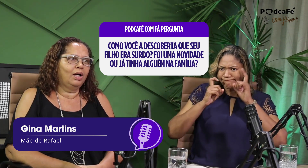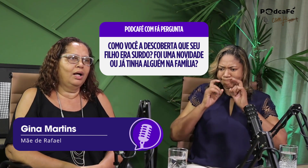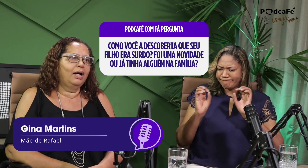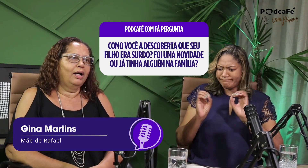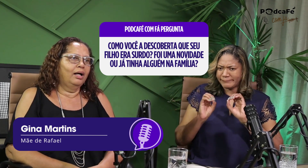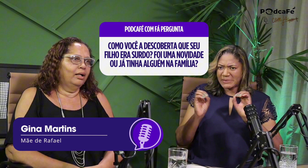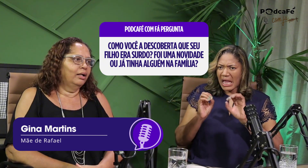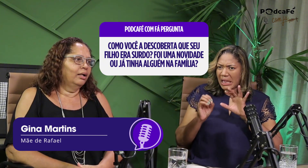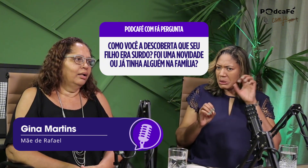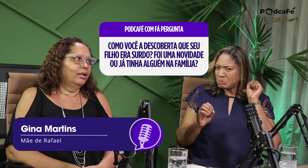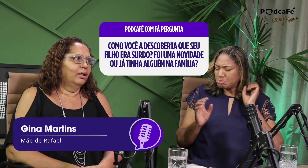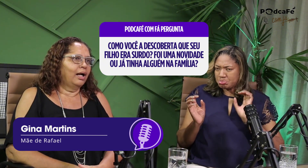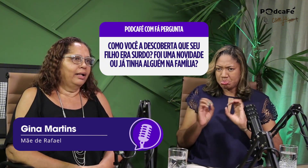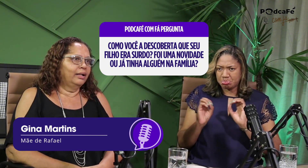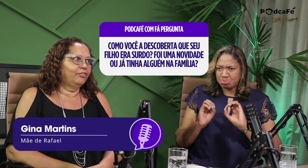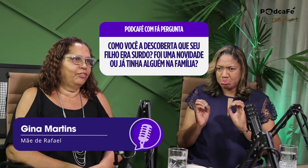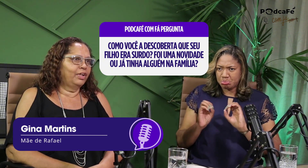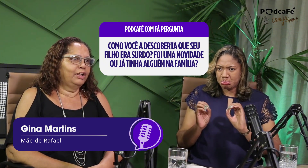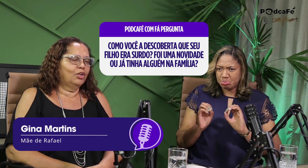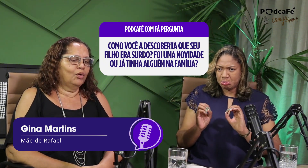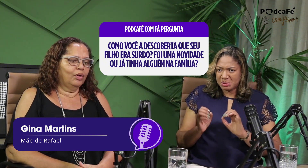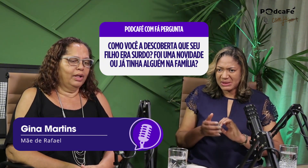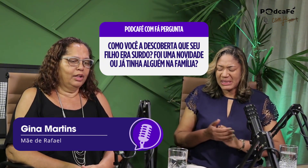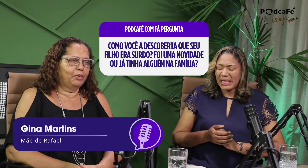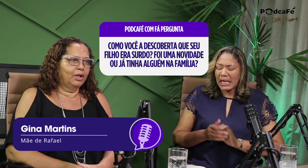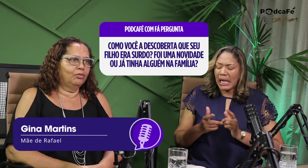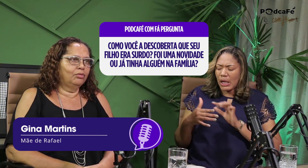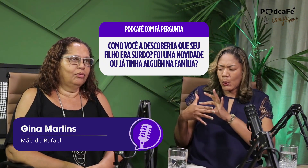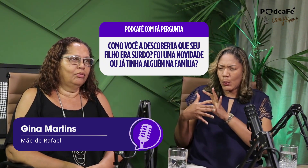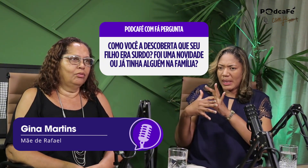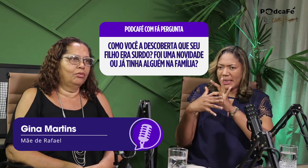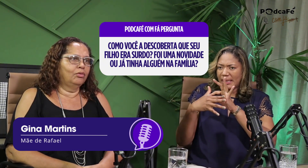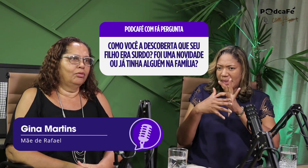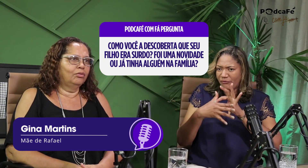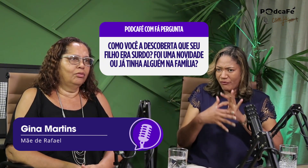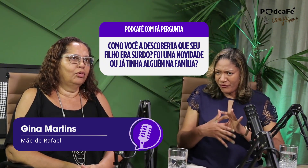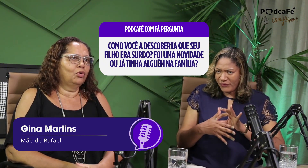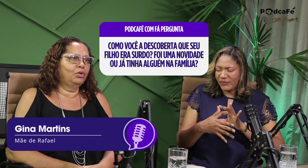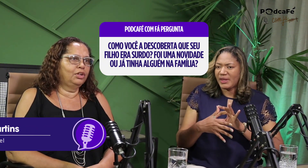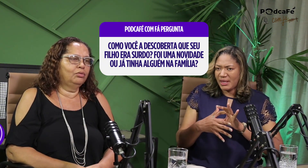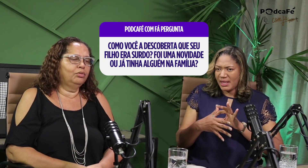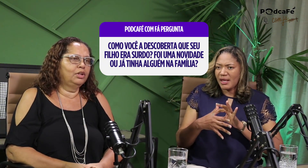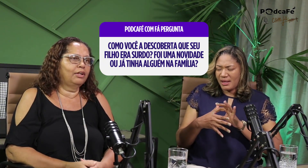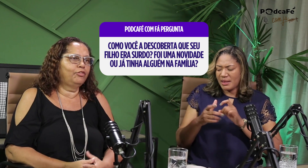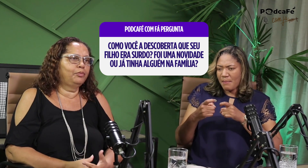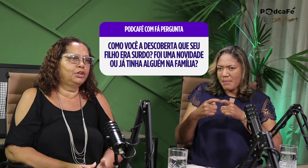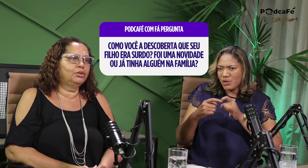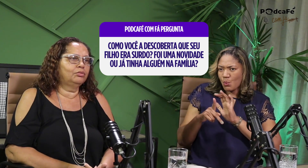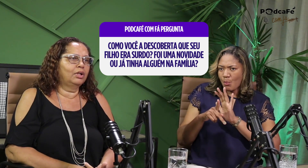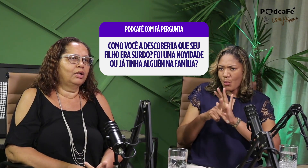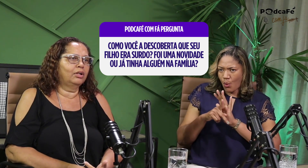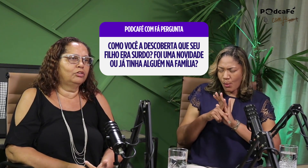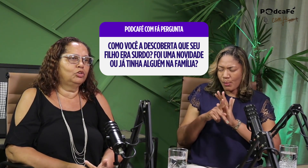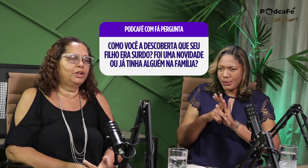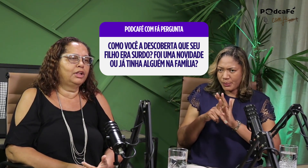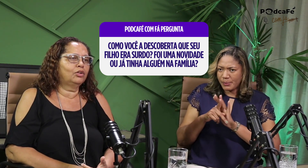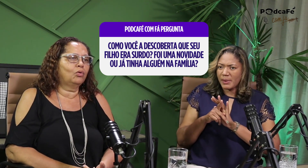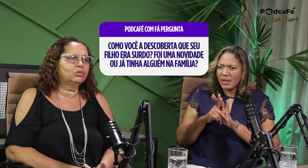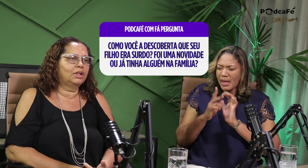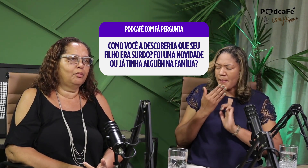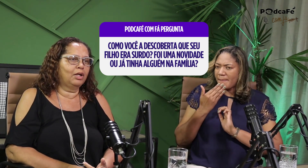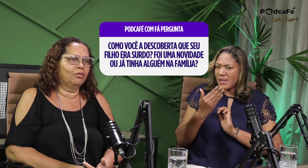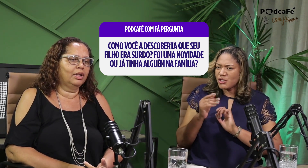som. Aí levei ele para otorrino, e lá foi pedido uma